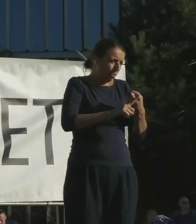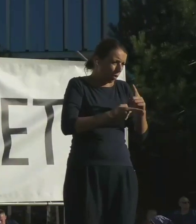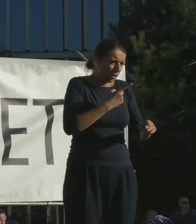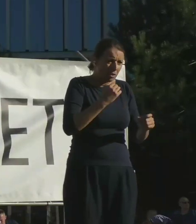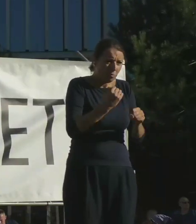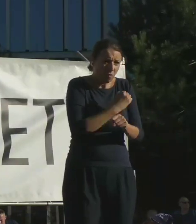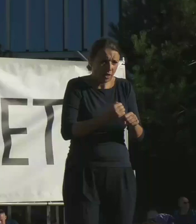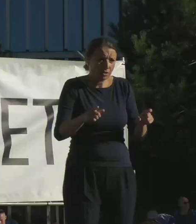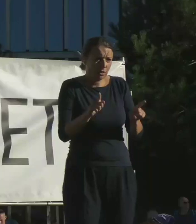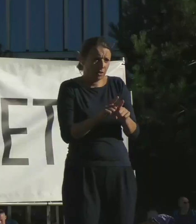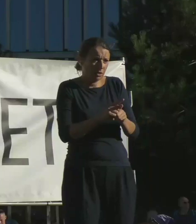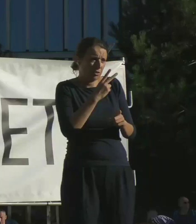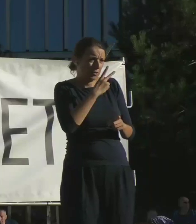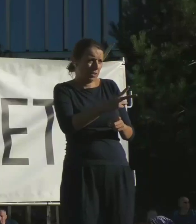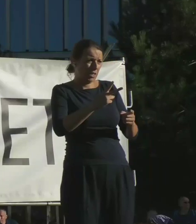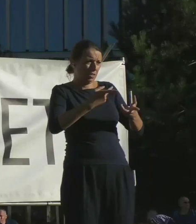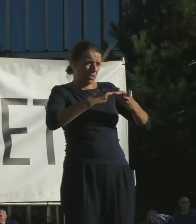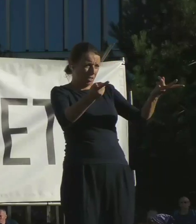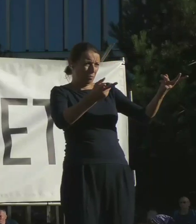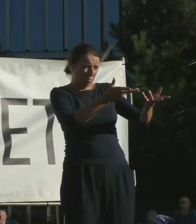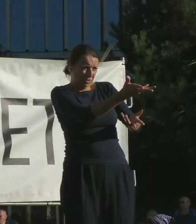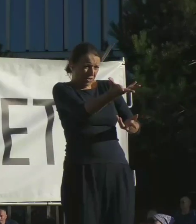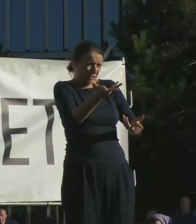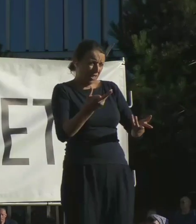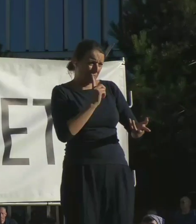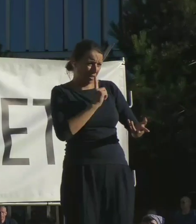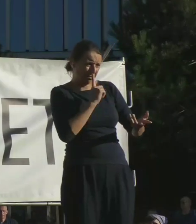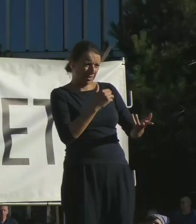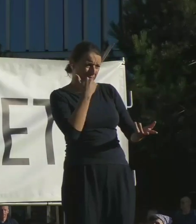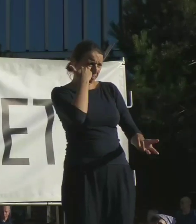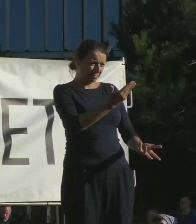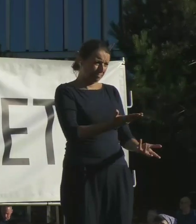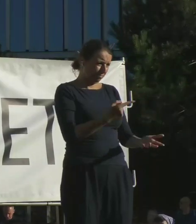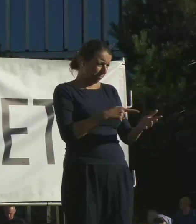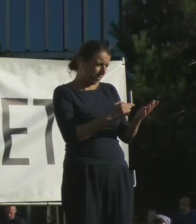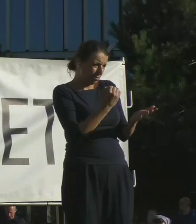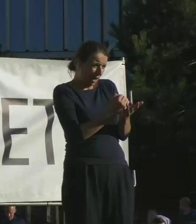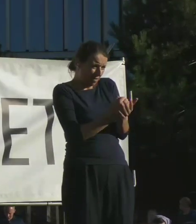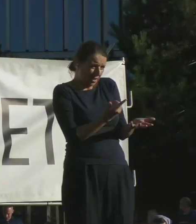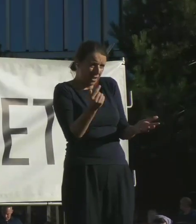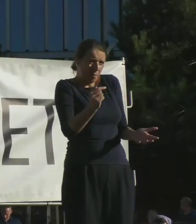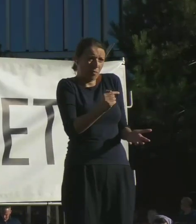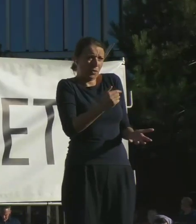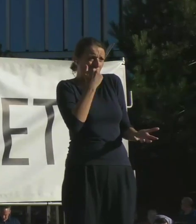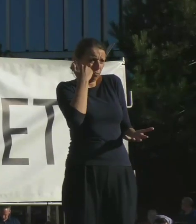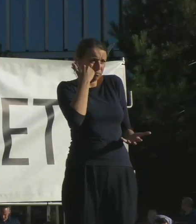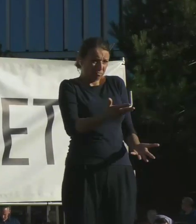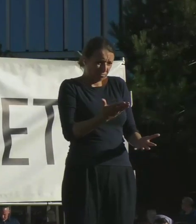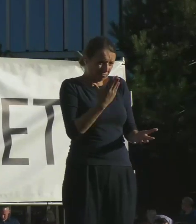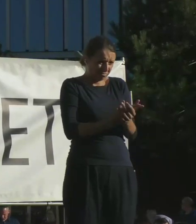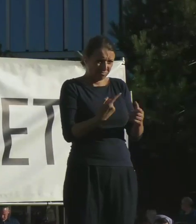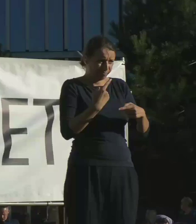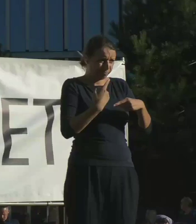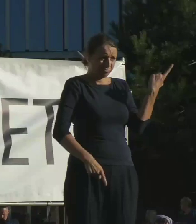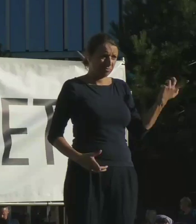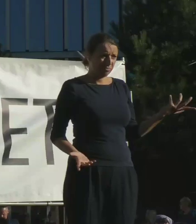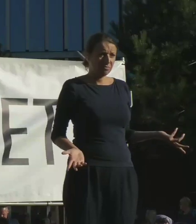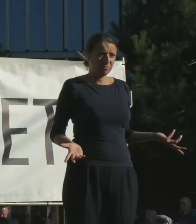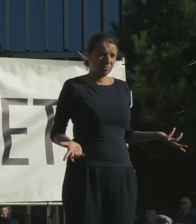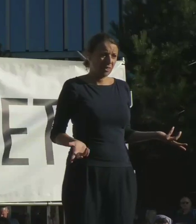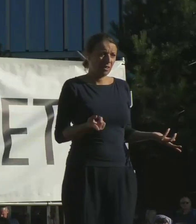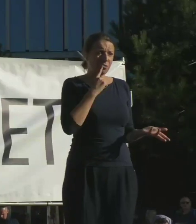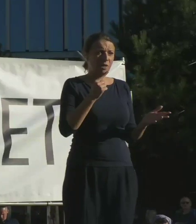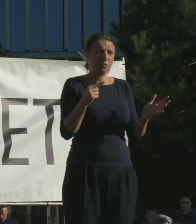takiej publicznej kompromitacji sprawy, która skompromitowana już być nie może, po prostu to wszystko, ten